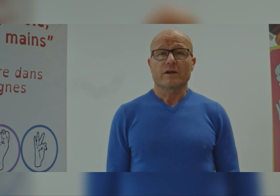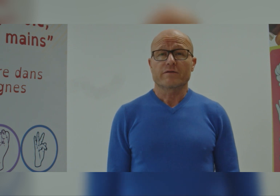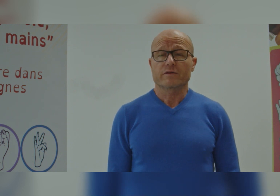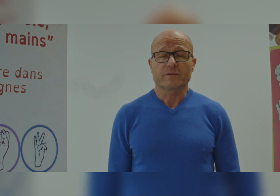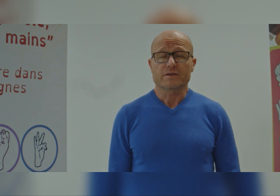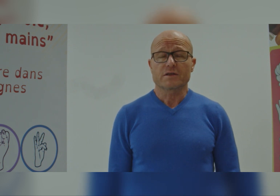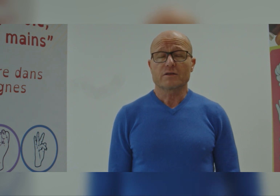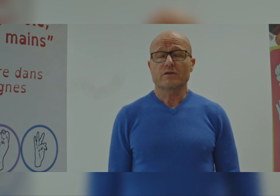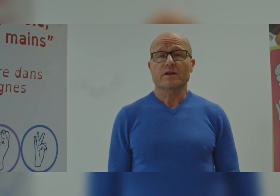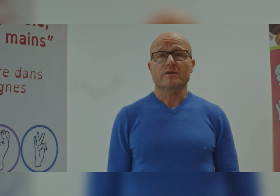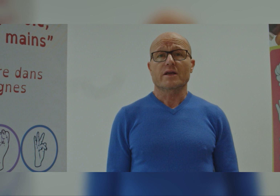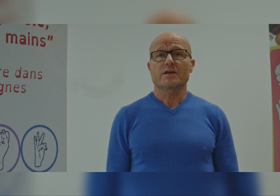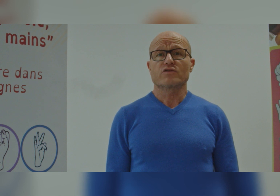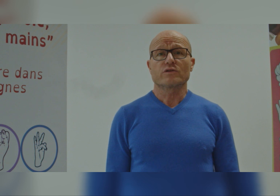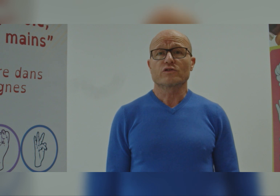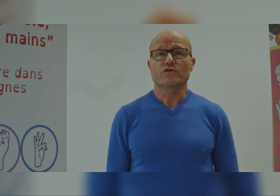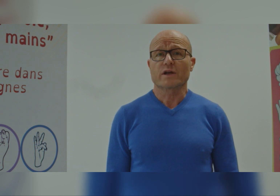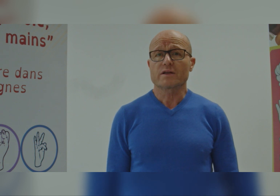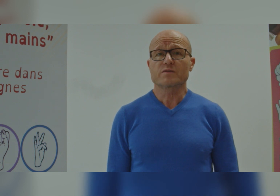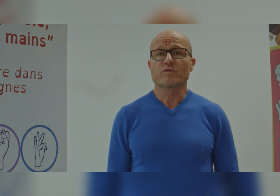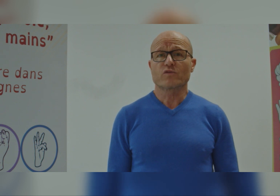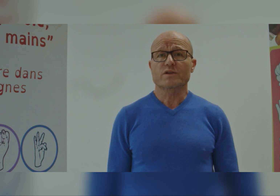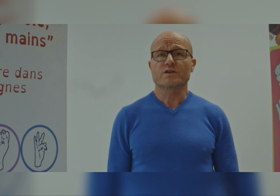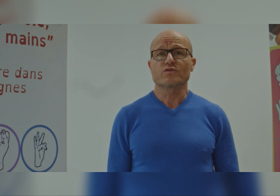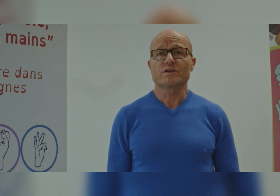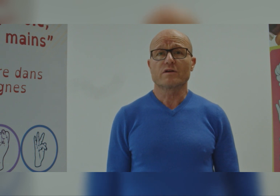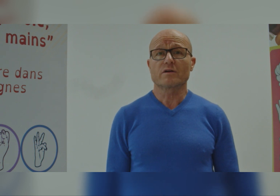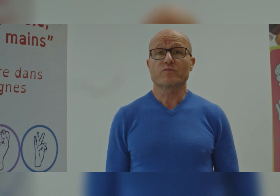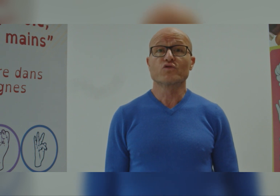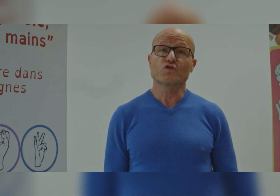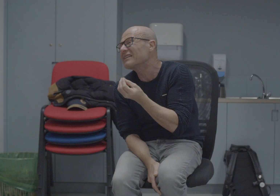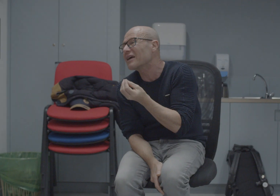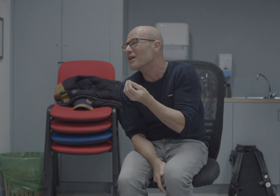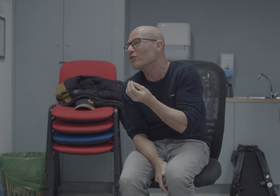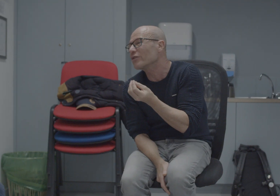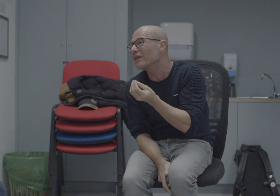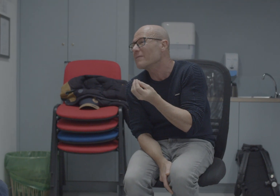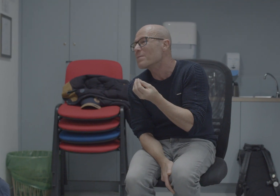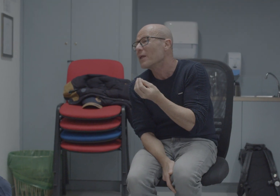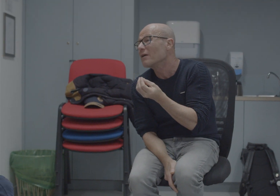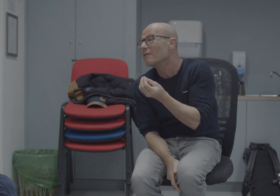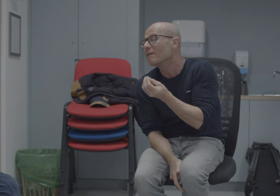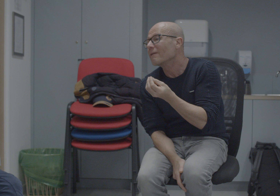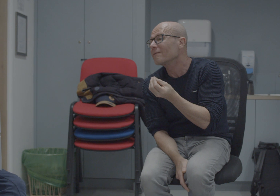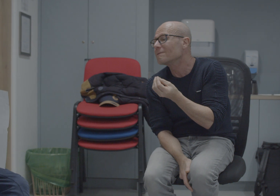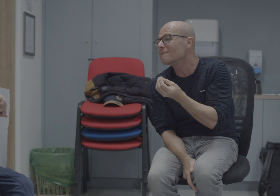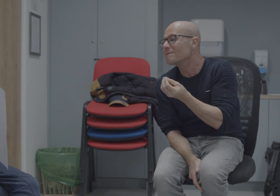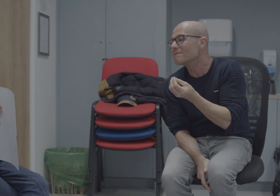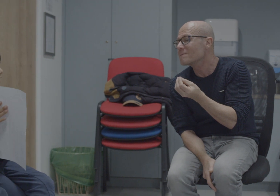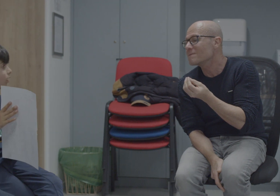fac de médecine, de l'IRTS, de l'Institut de journalisme pour les étudiants, plus le centre de formation ici. Puis mon parcours m'a emmené aussi